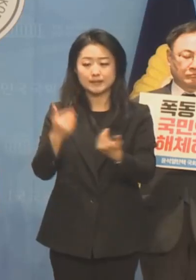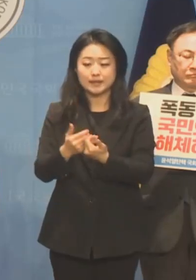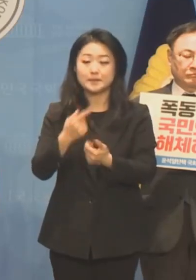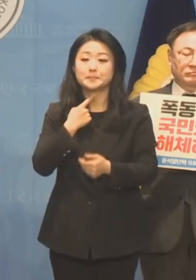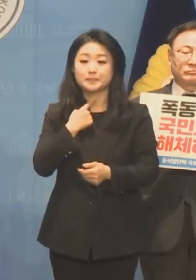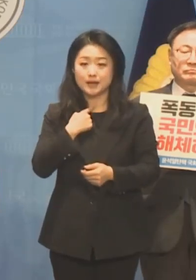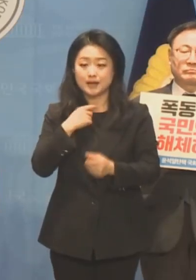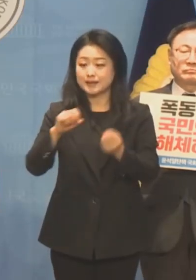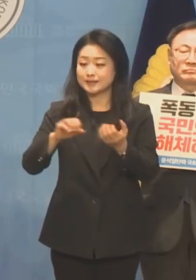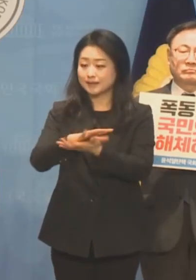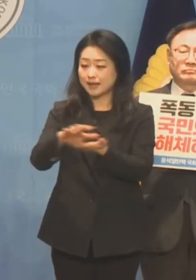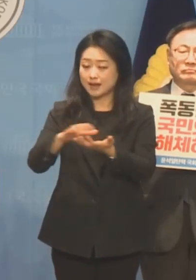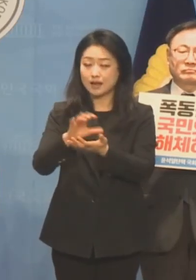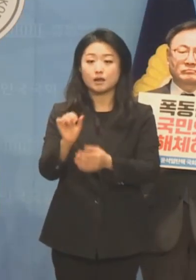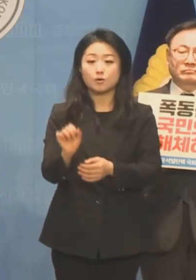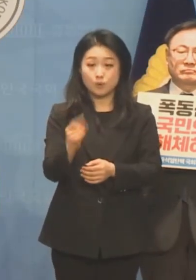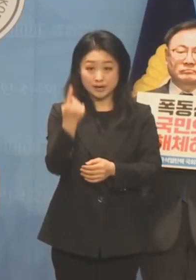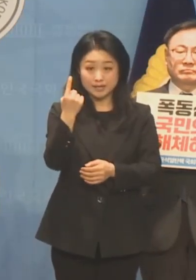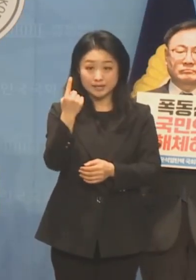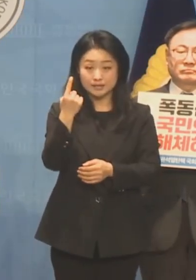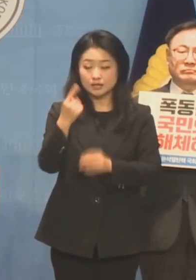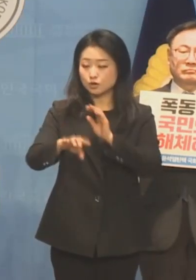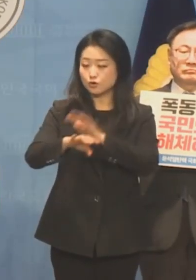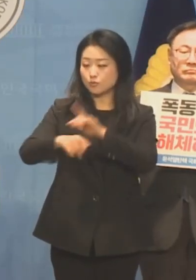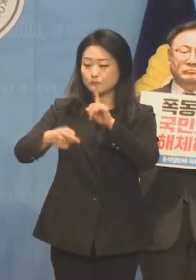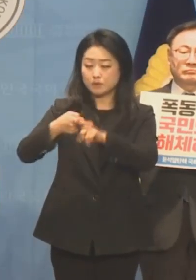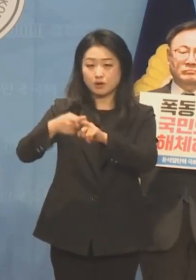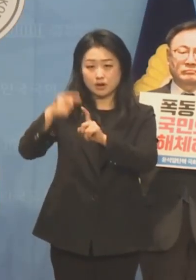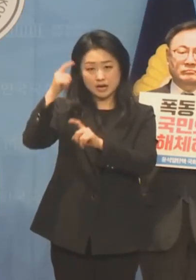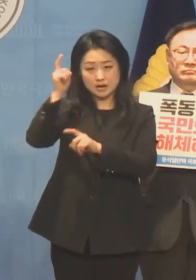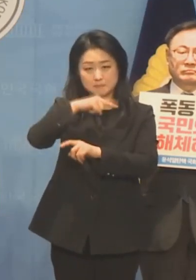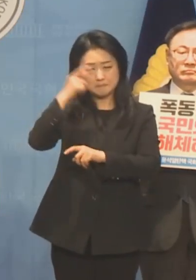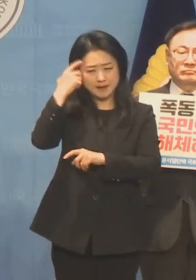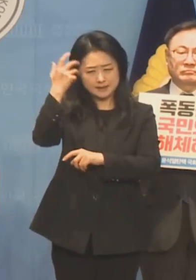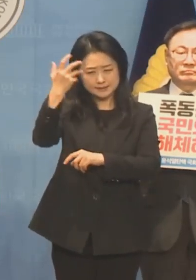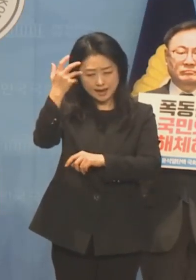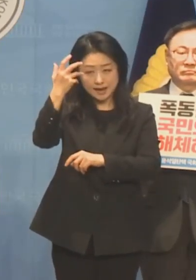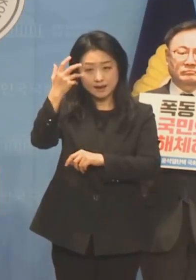반대하면서 내란의 원인이 된 구구적 망상을